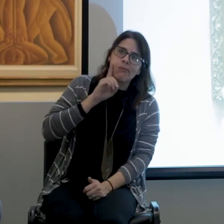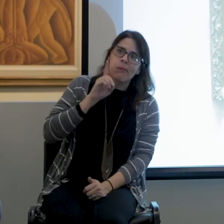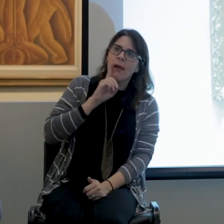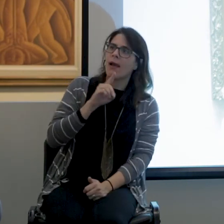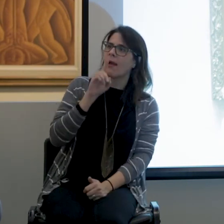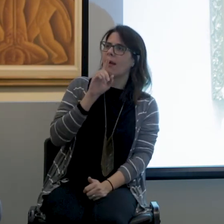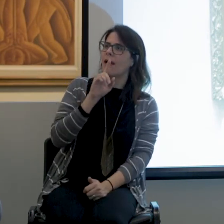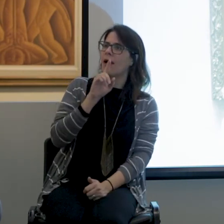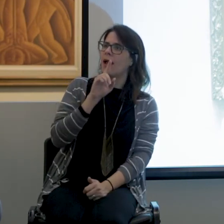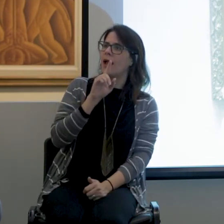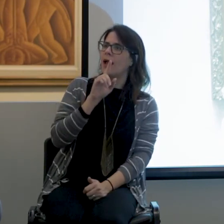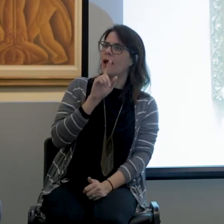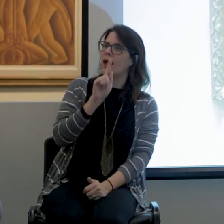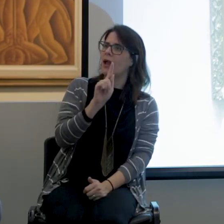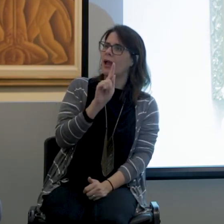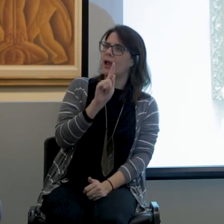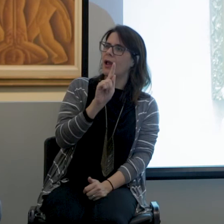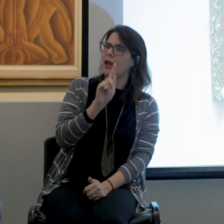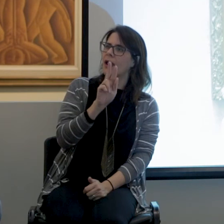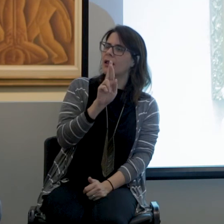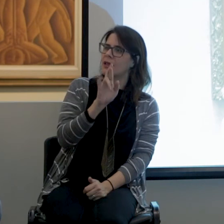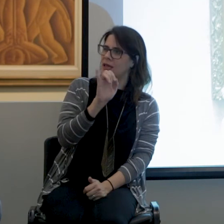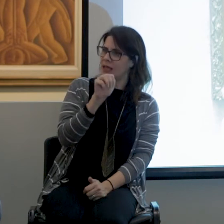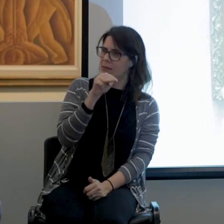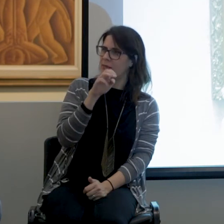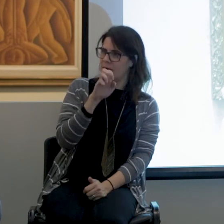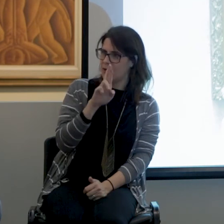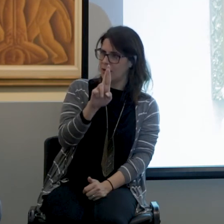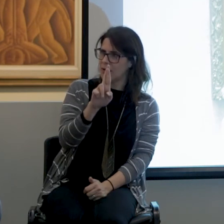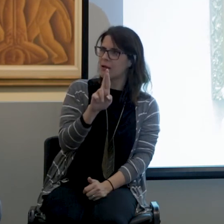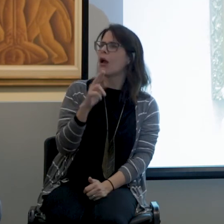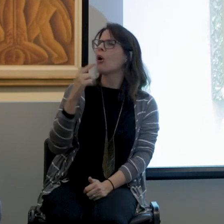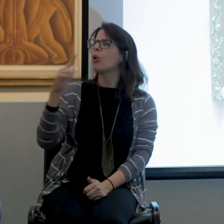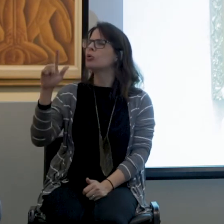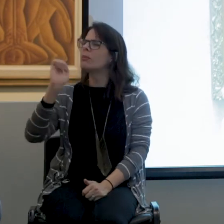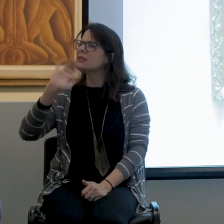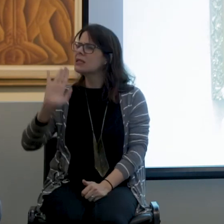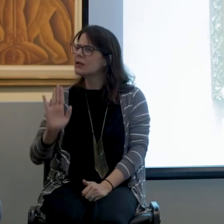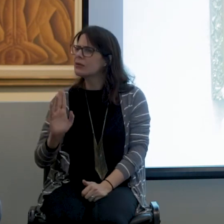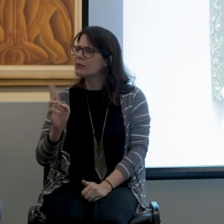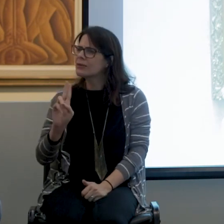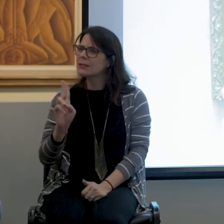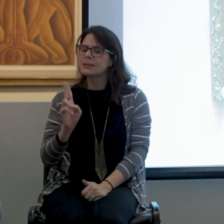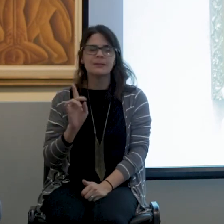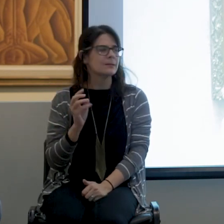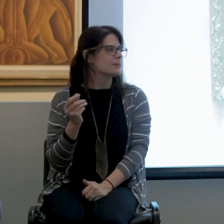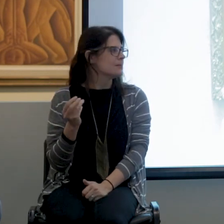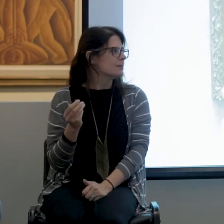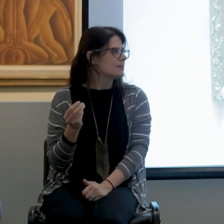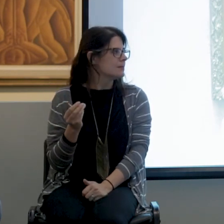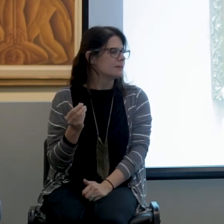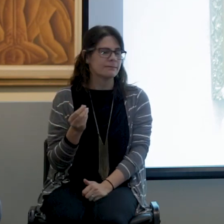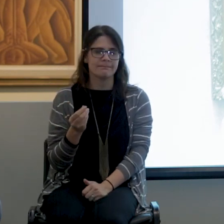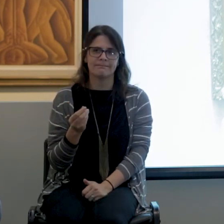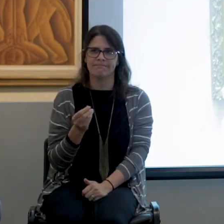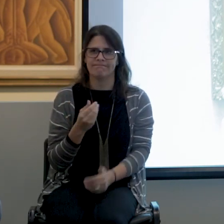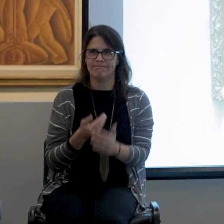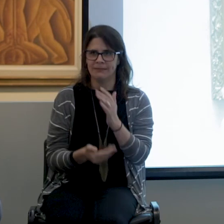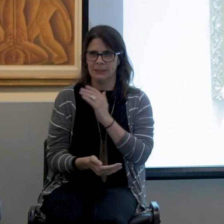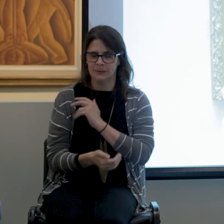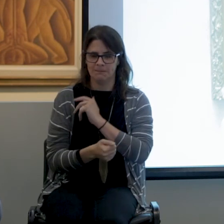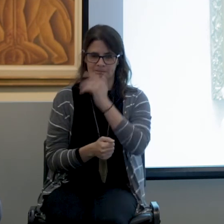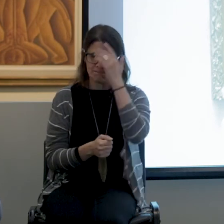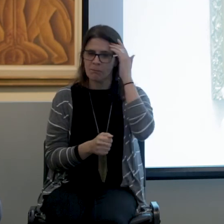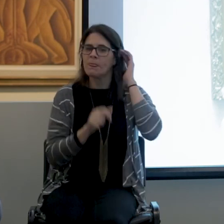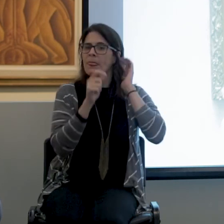e o brasileiro Mário Pedrosa, que é um dos 2 ou 3 mais importantes críticos de arte da modernidade.